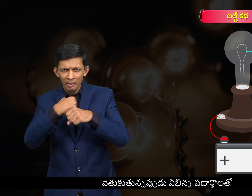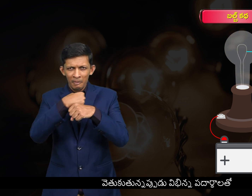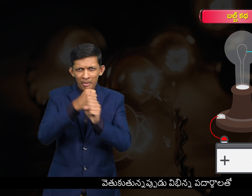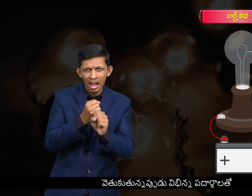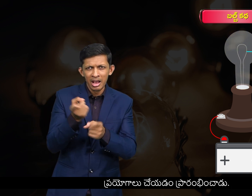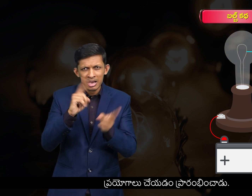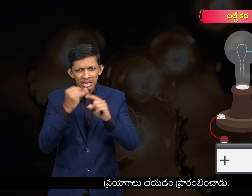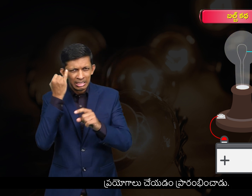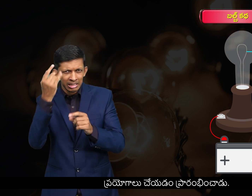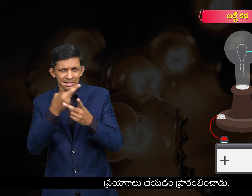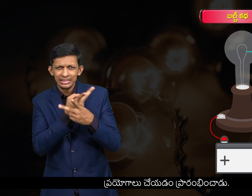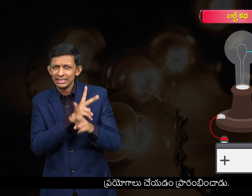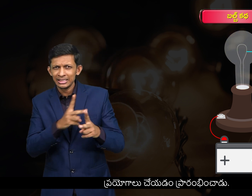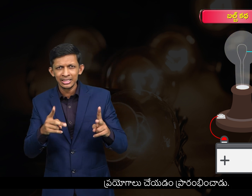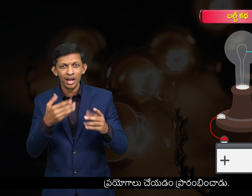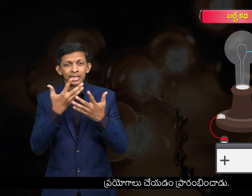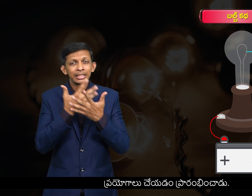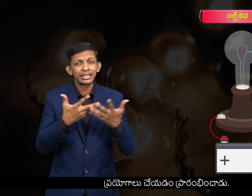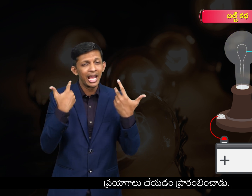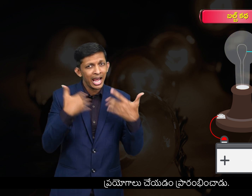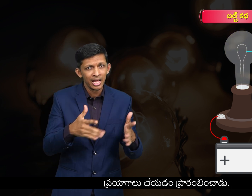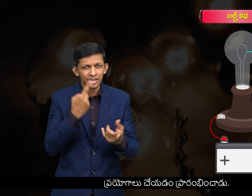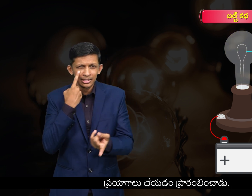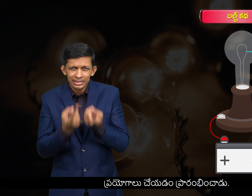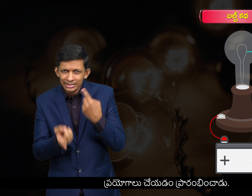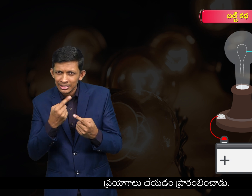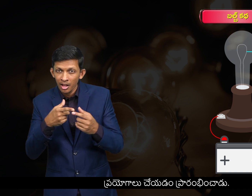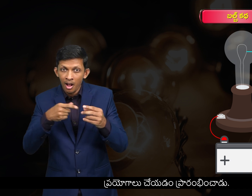విభిన్న పదార్థాలతో ప్రయోగాలు చేయడం ప్రారంభించాడు.